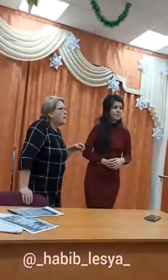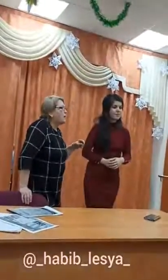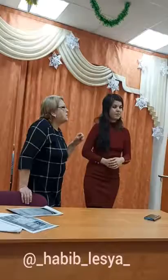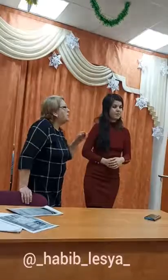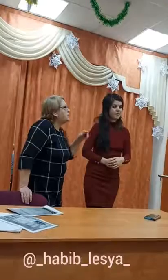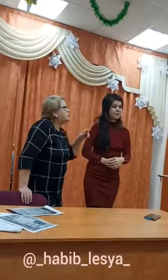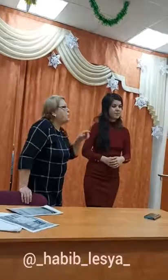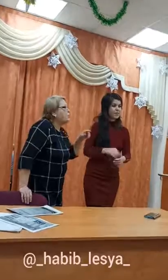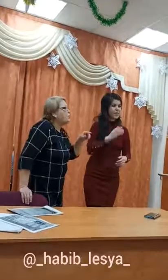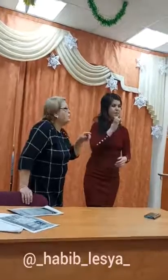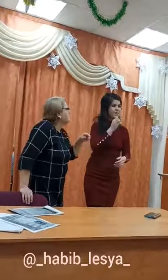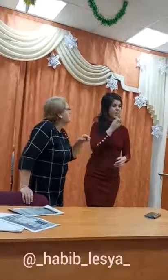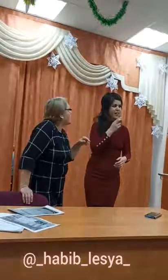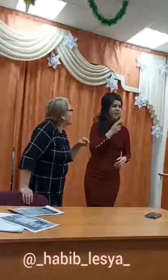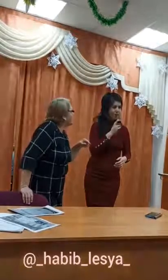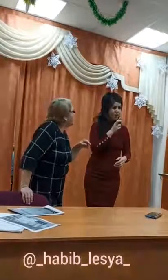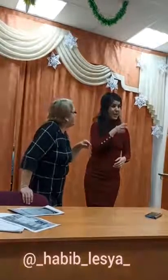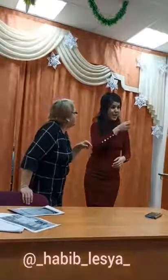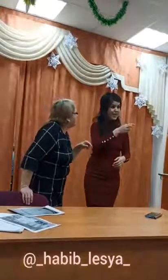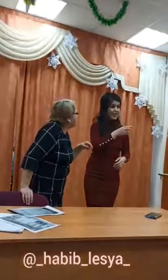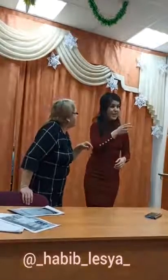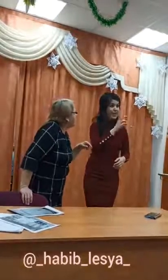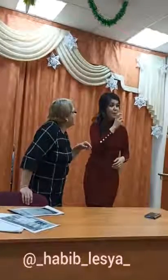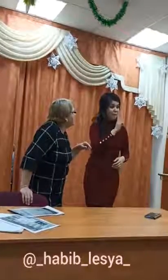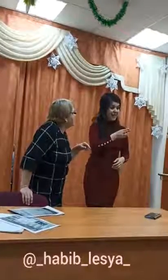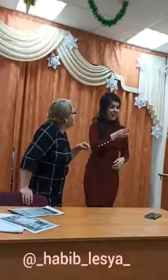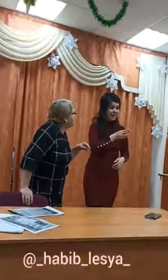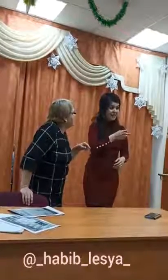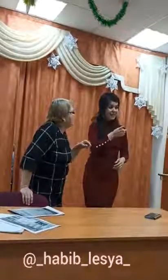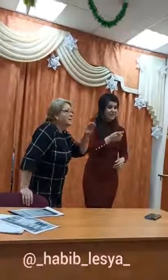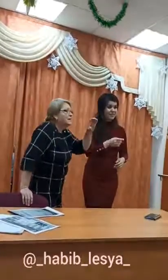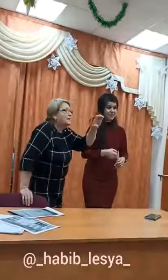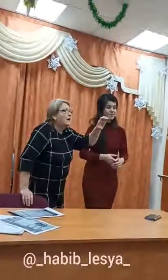это очень похоже «Талбер». Талбек.